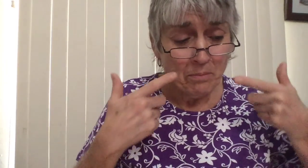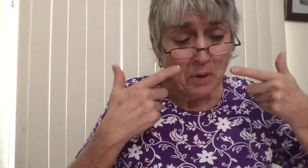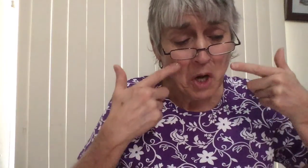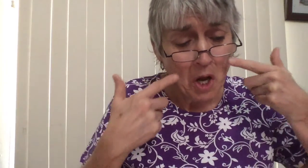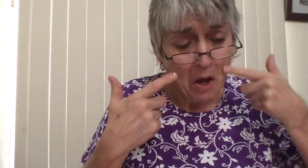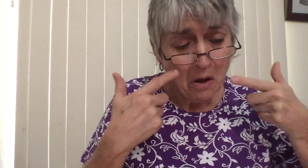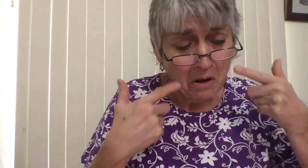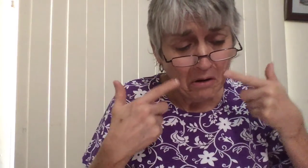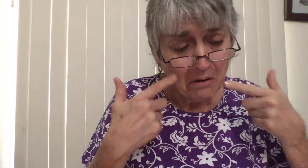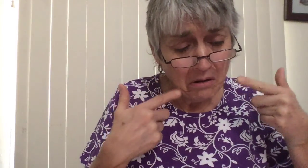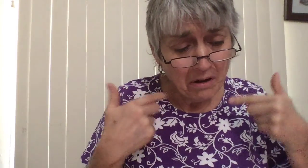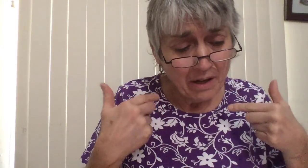pleure,